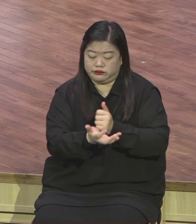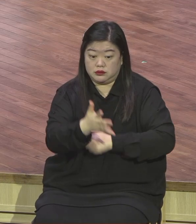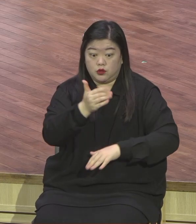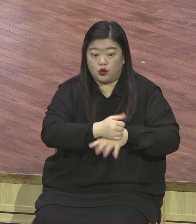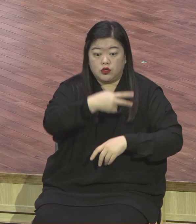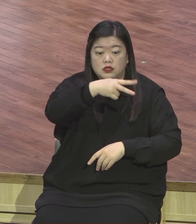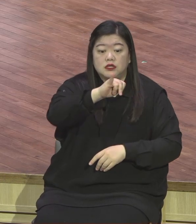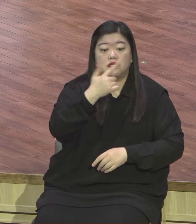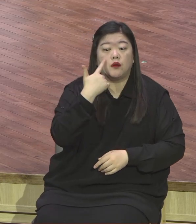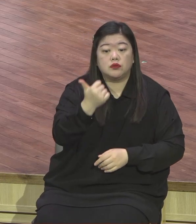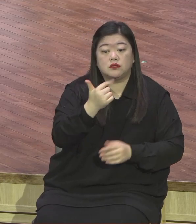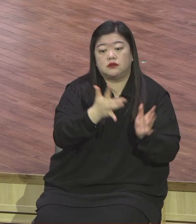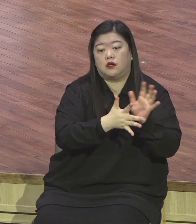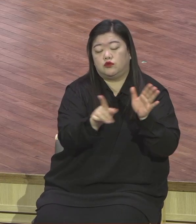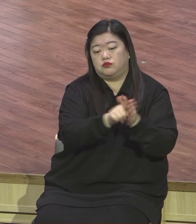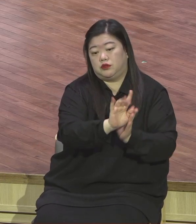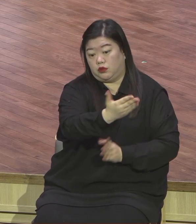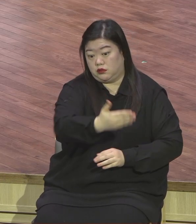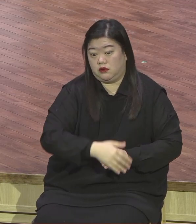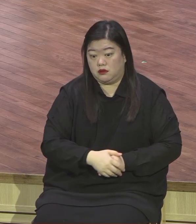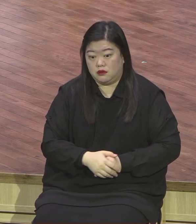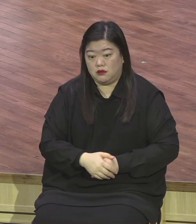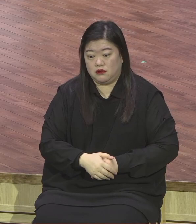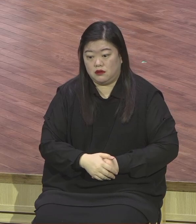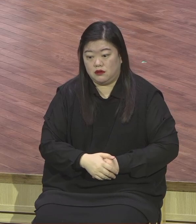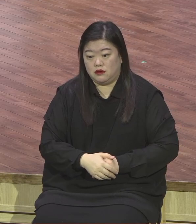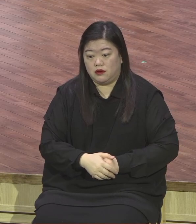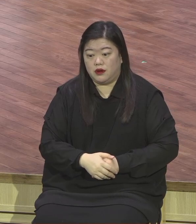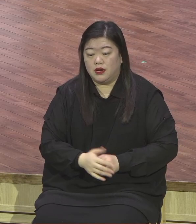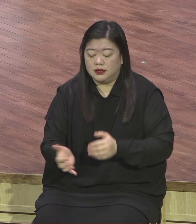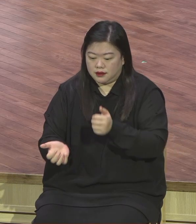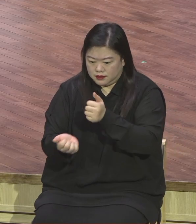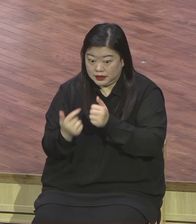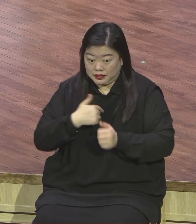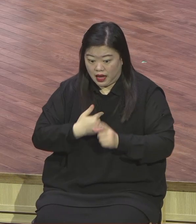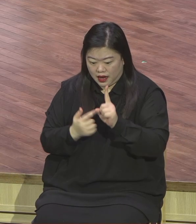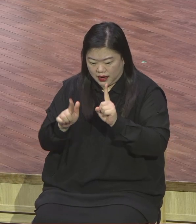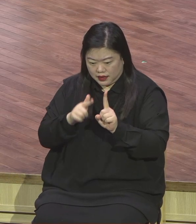생명은 다 정복하게 돼 있다 영적 부응이 일어나게 돼 있다